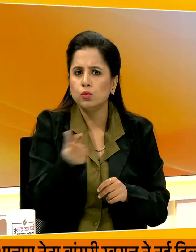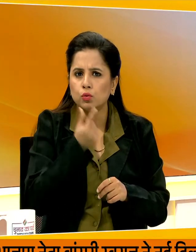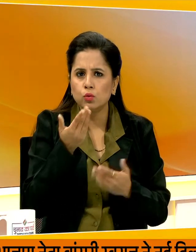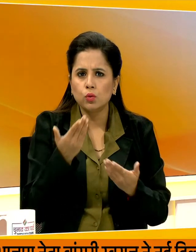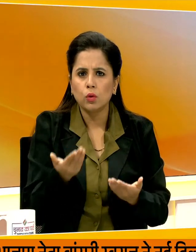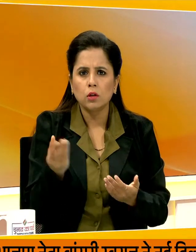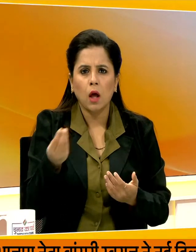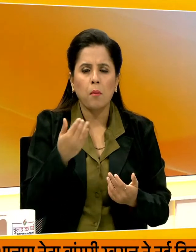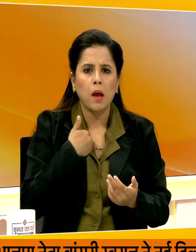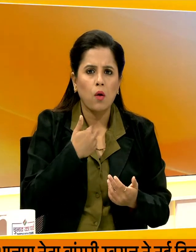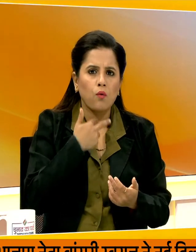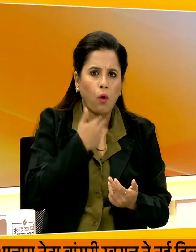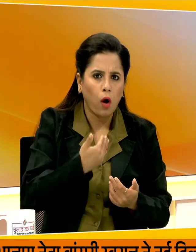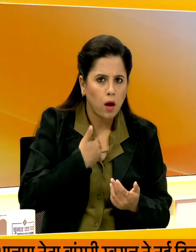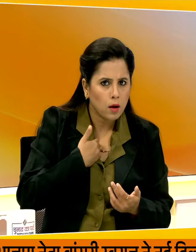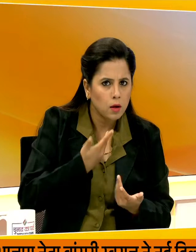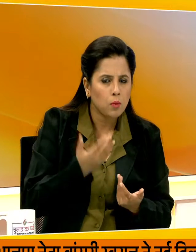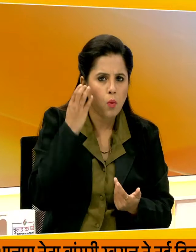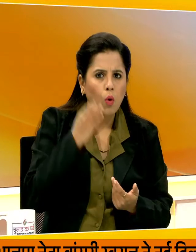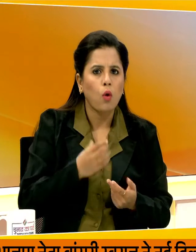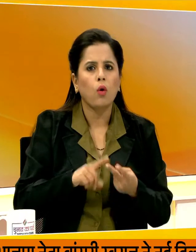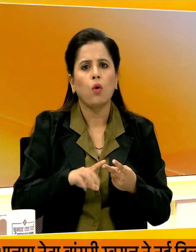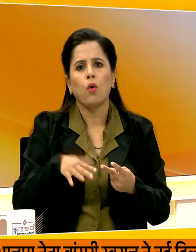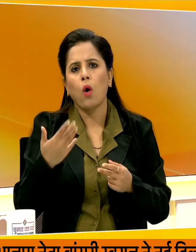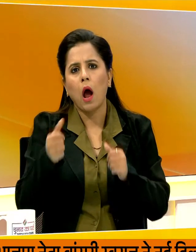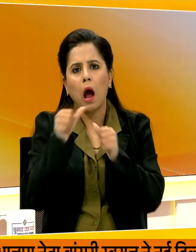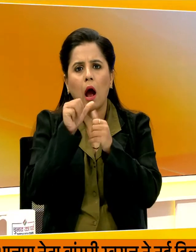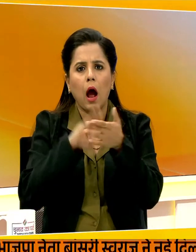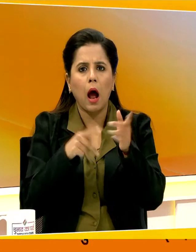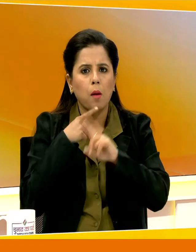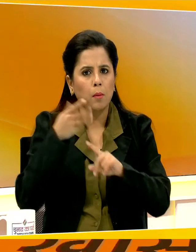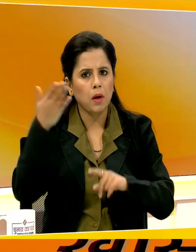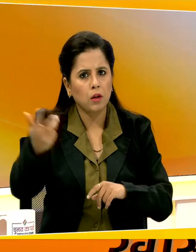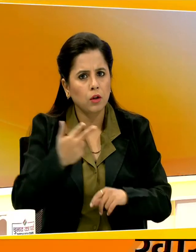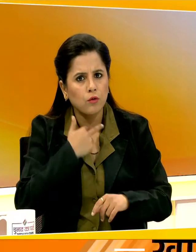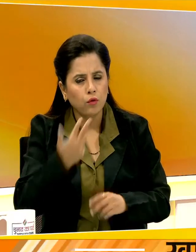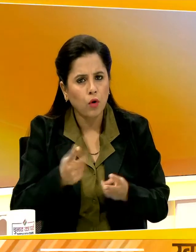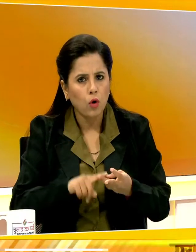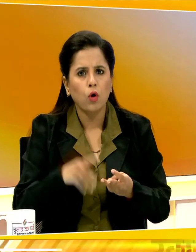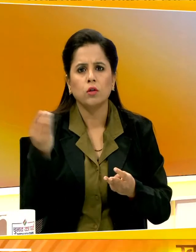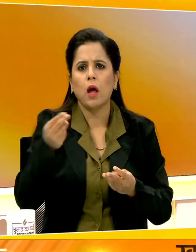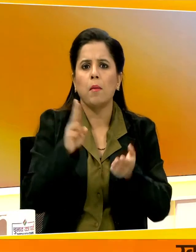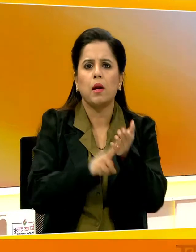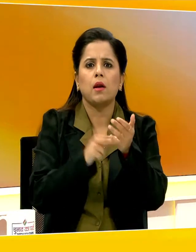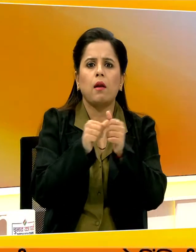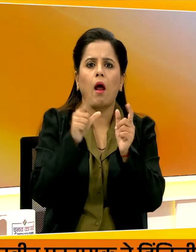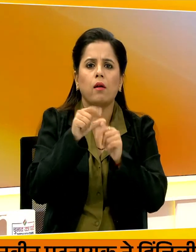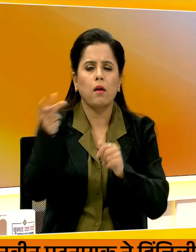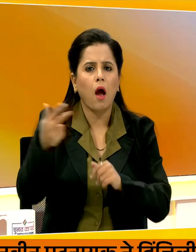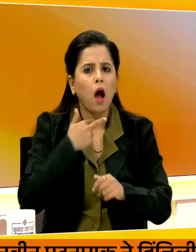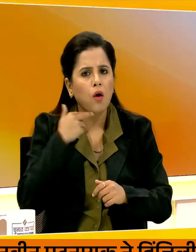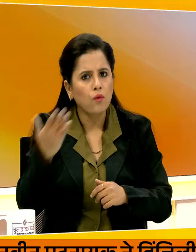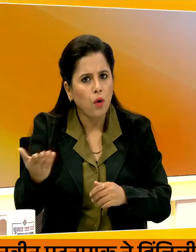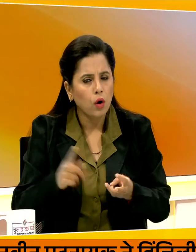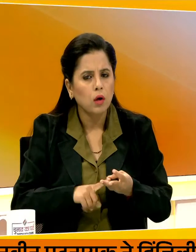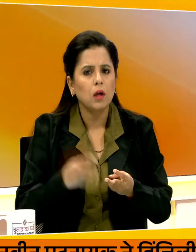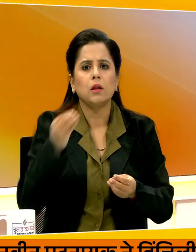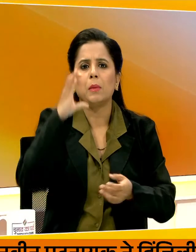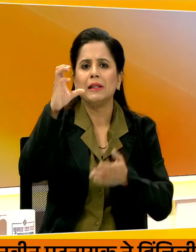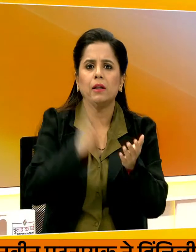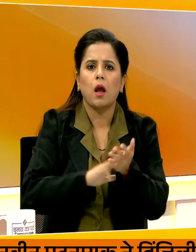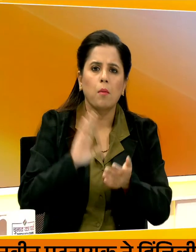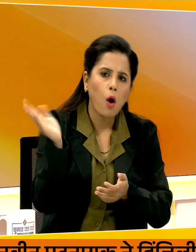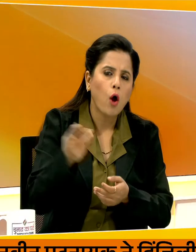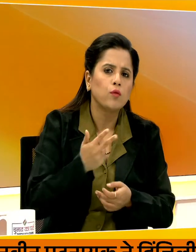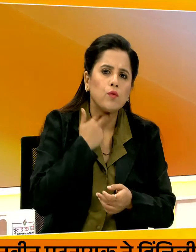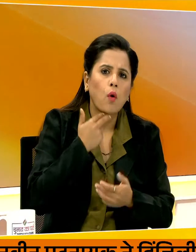कभी मेरी आवाज, कभी हमारे अमित भाई की आवाज, कभी हमारे नड्डा जी की आवाज, कभी हमारे मुख्यमंत्रियों की